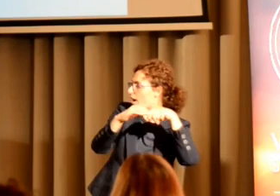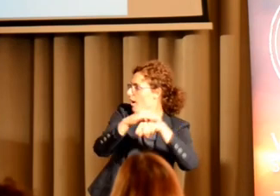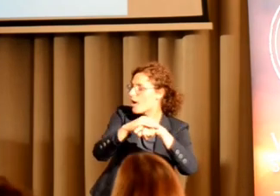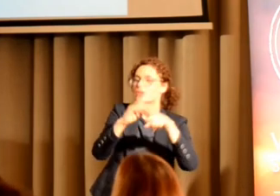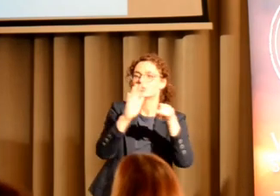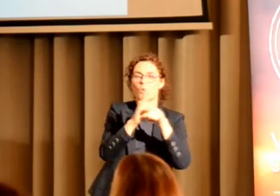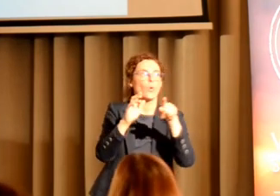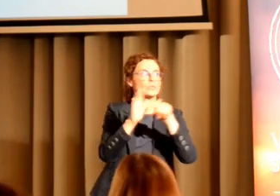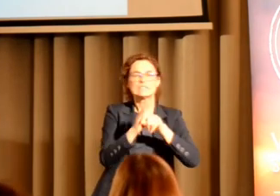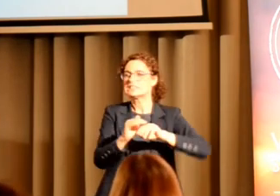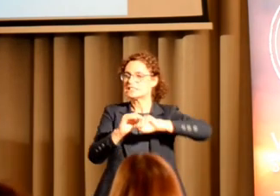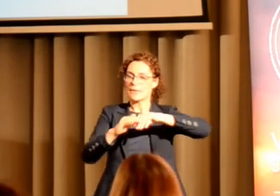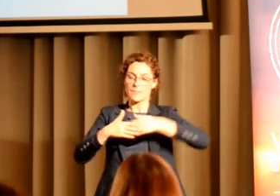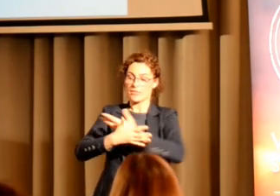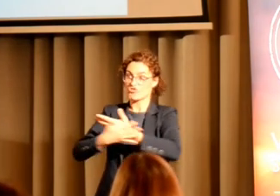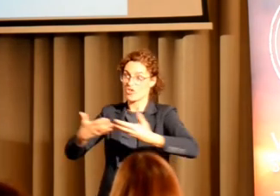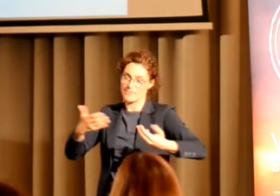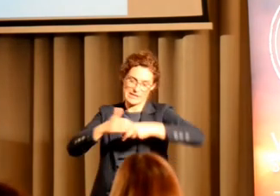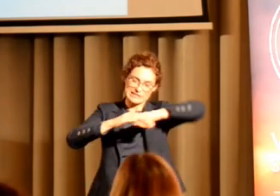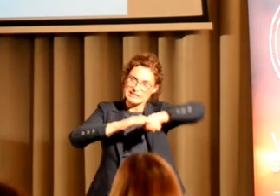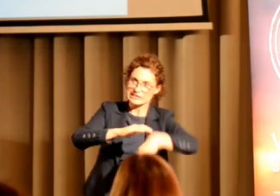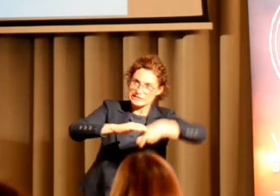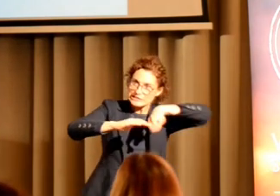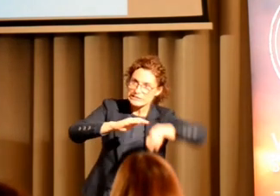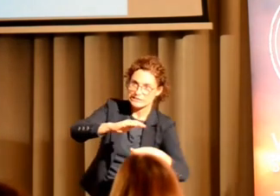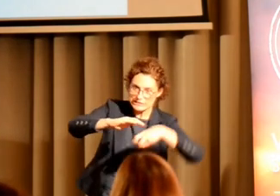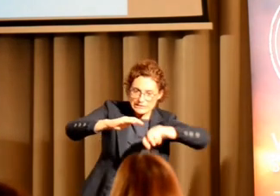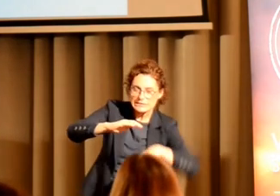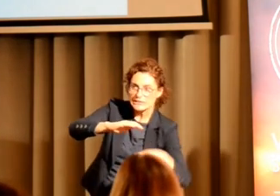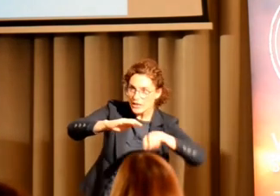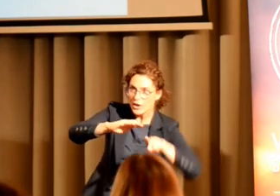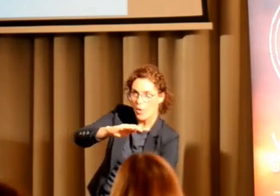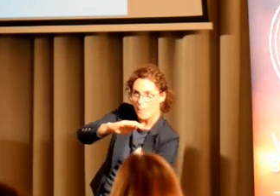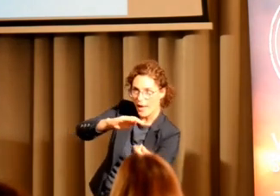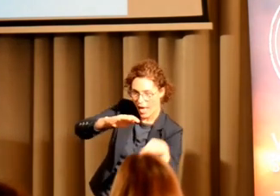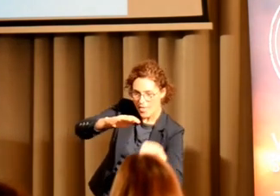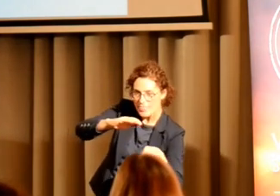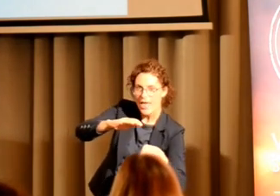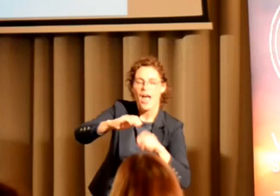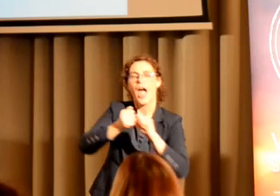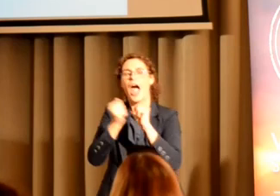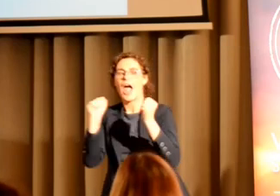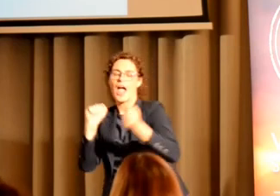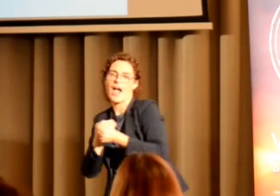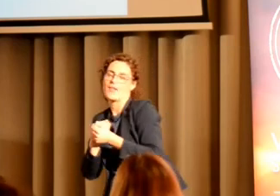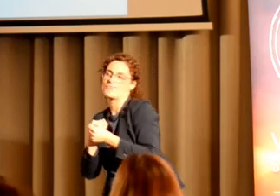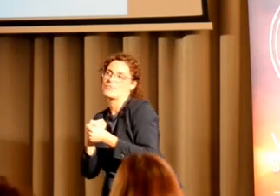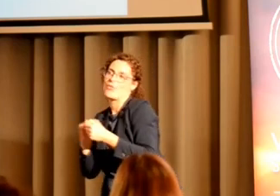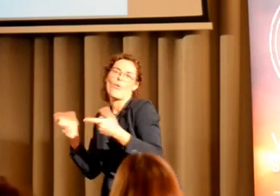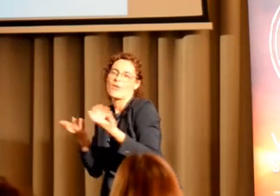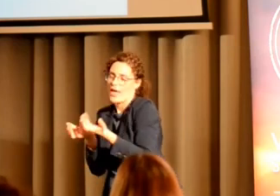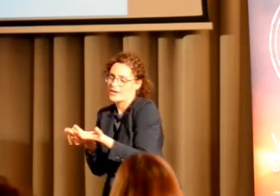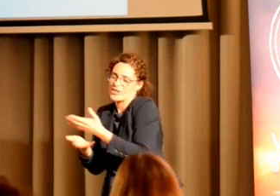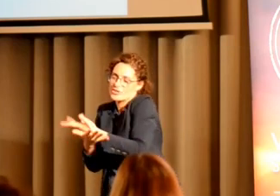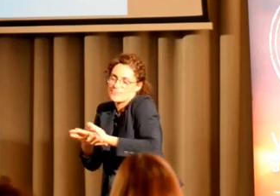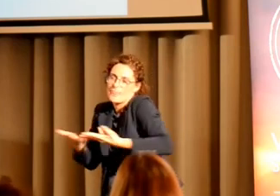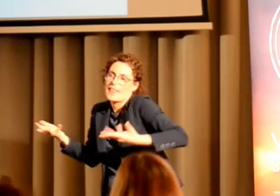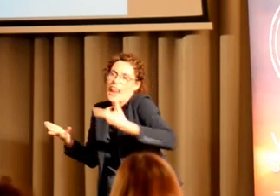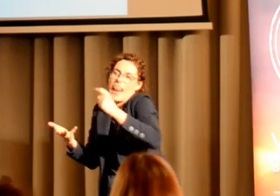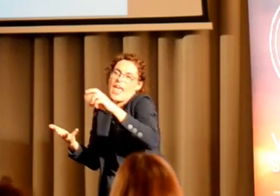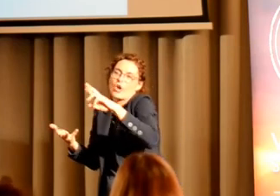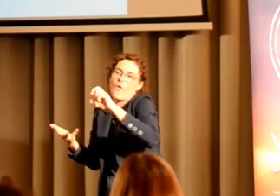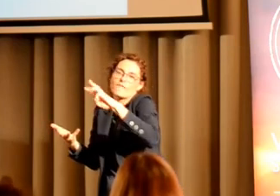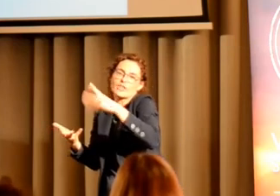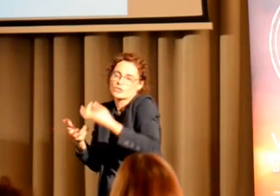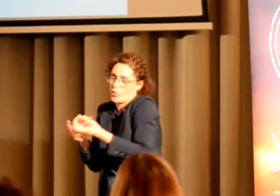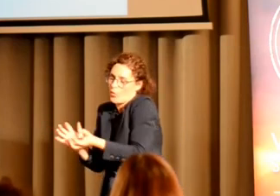są to takie kopane, głębokie, piaszczystym gruncie nory, albo ewentualnie na jakichś legowiskach, na